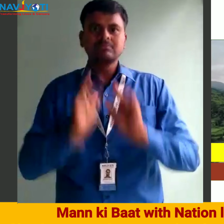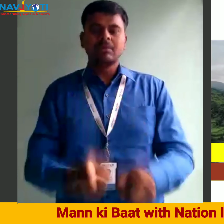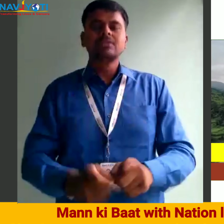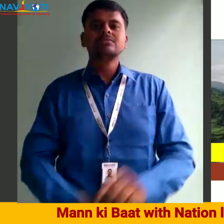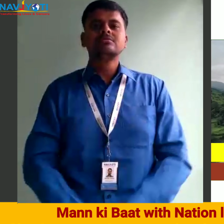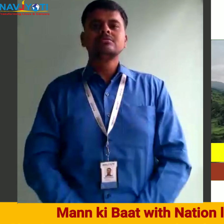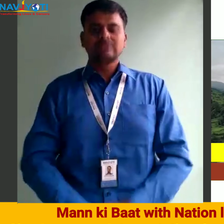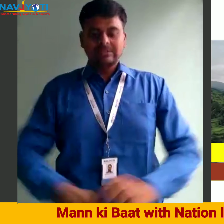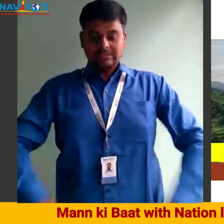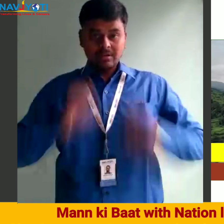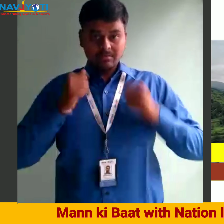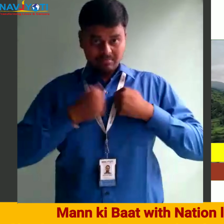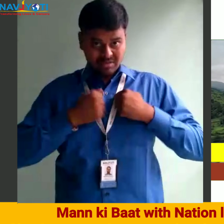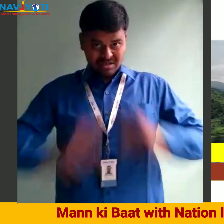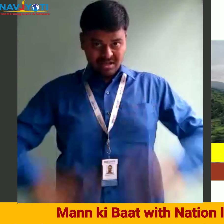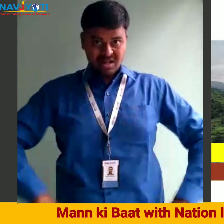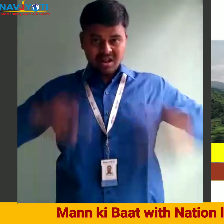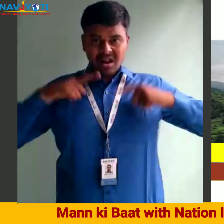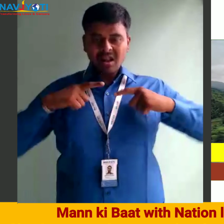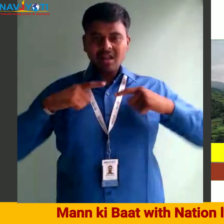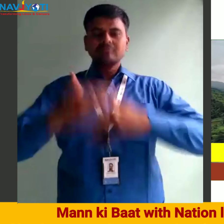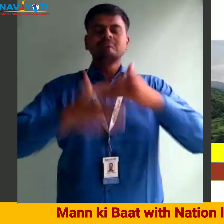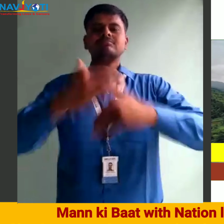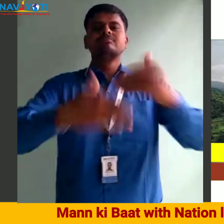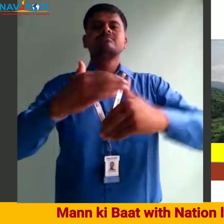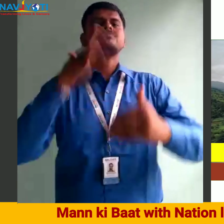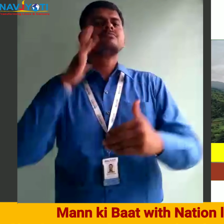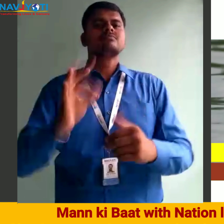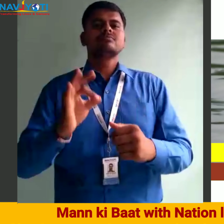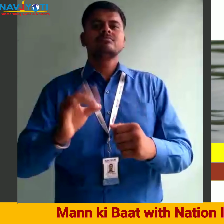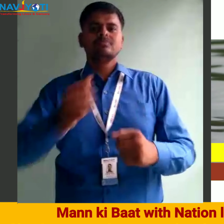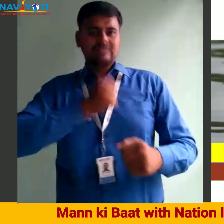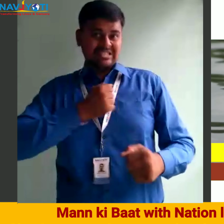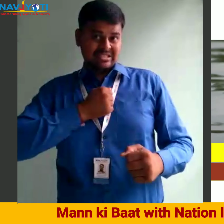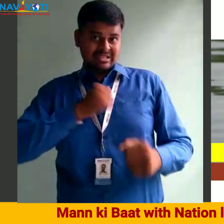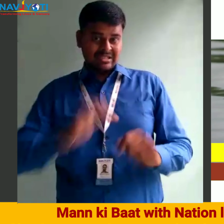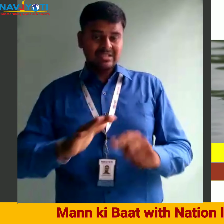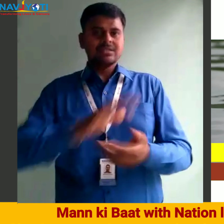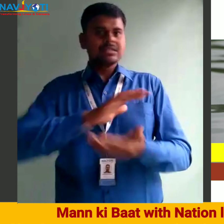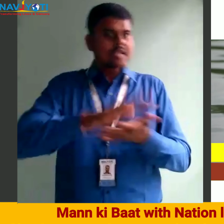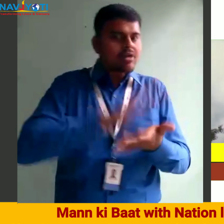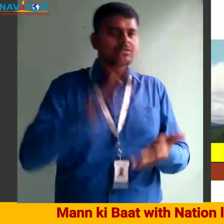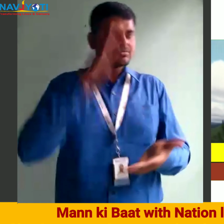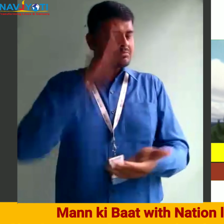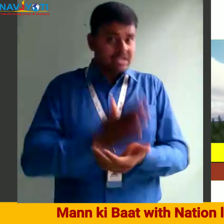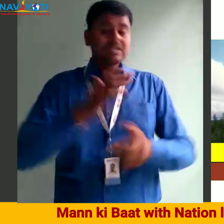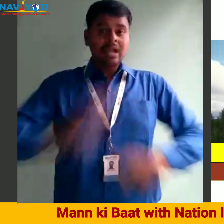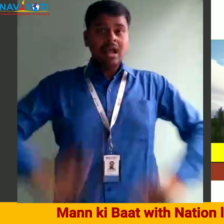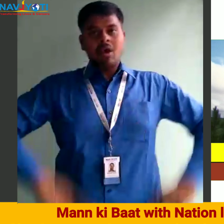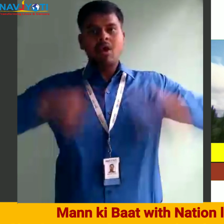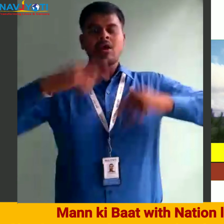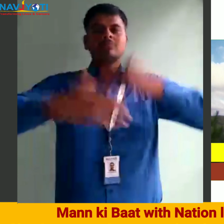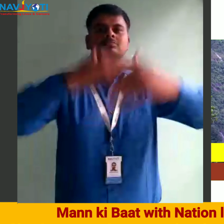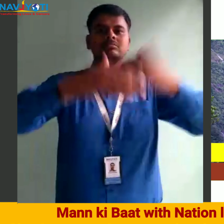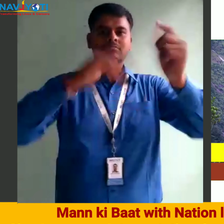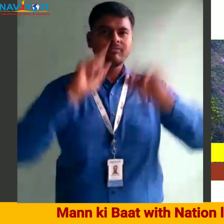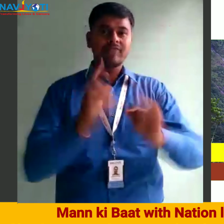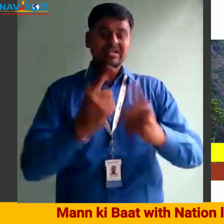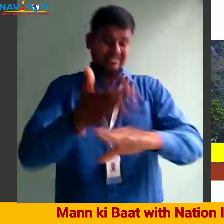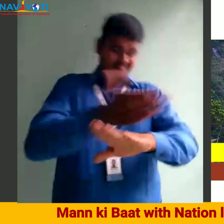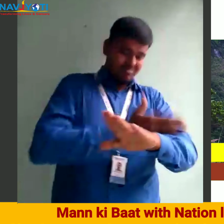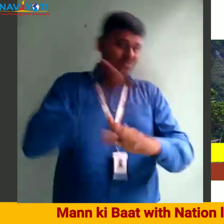तृतीया पर हमें अपने पर्यावरण, जंगल, नदियां और पूरे इकोसिस्टम के